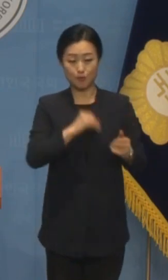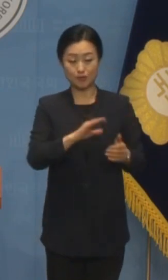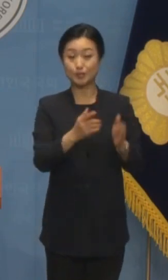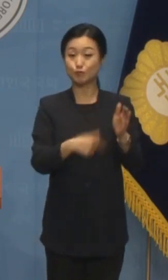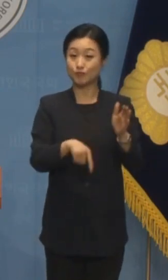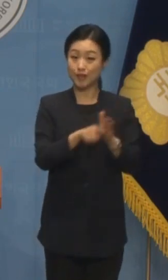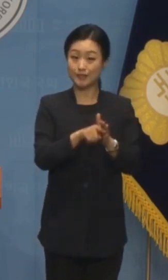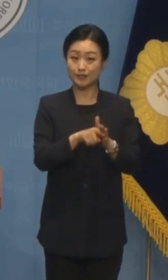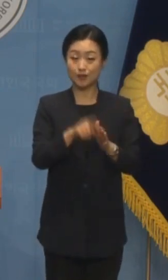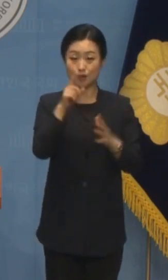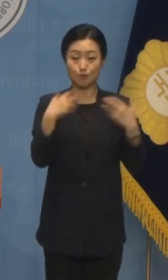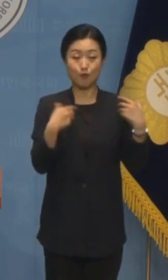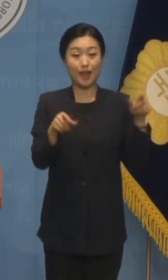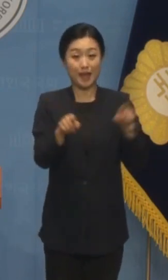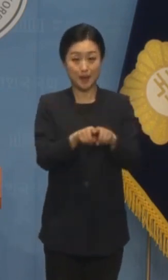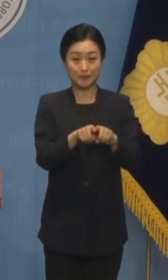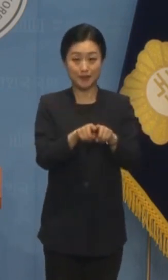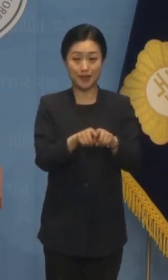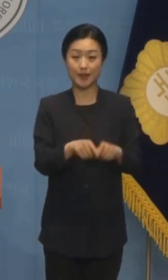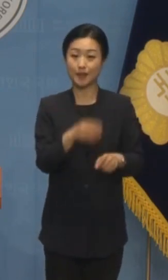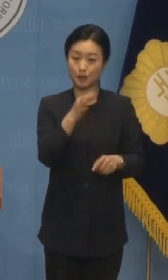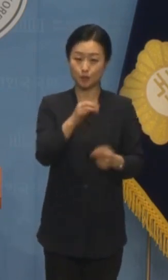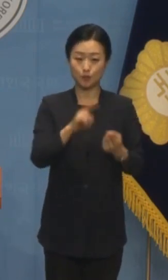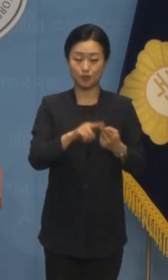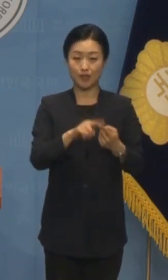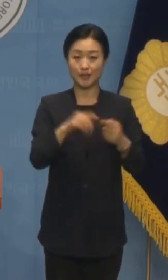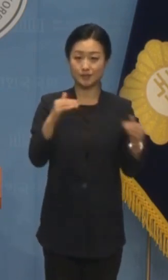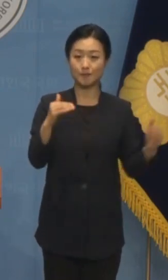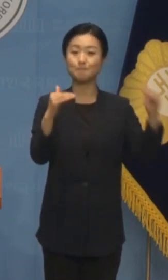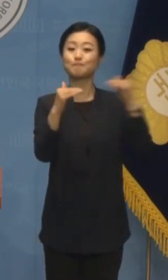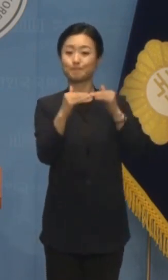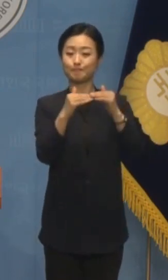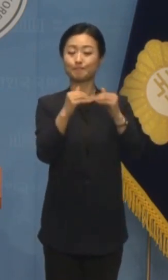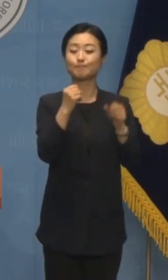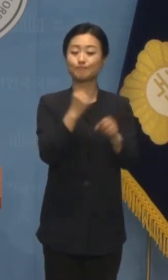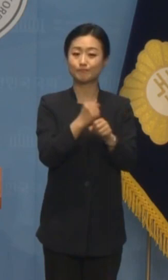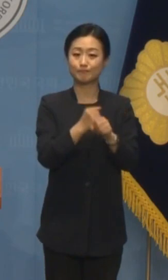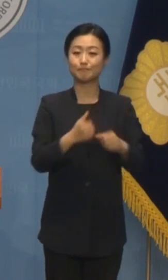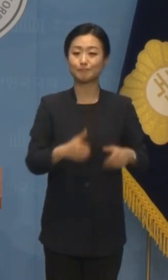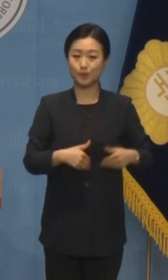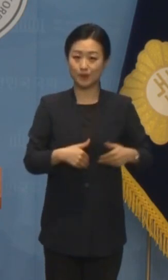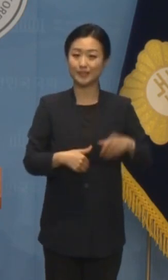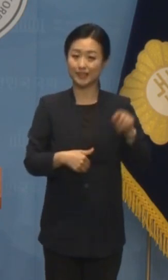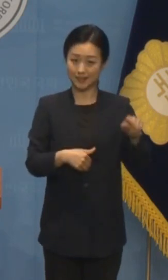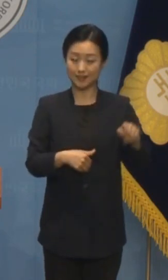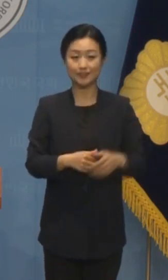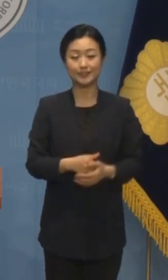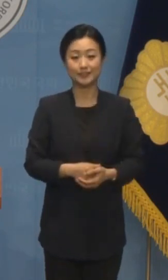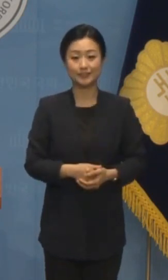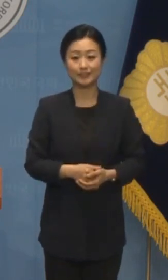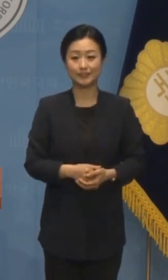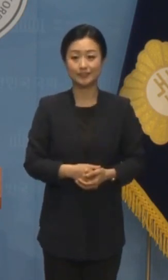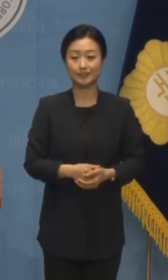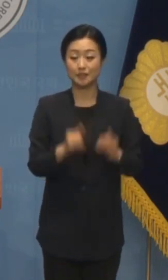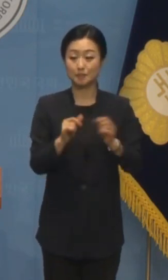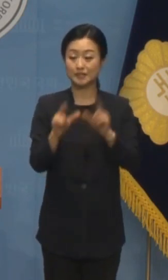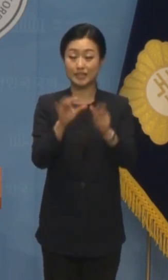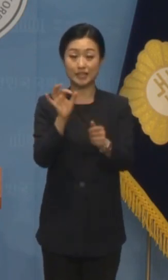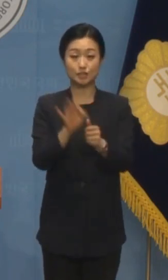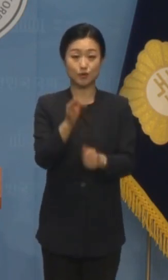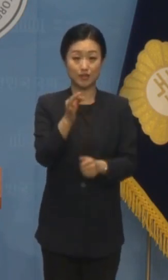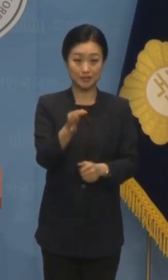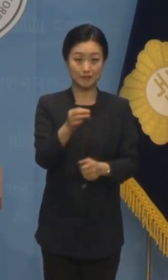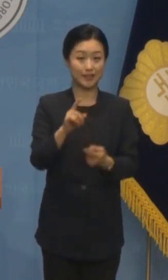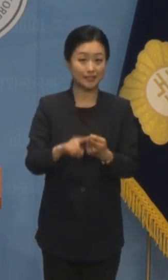위해 정부와 함께 재정권의 당당한 한 축을 담당해야 한다는 입장에 서 있습니다. 민생회복지원금에